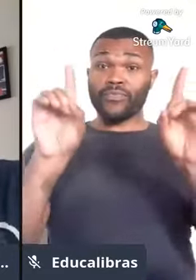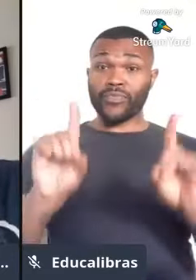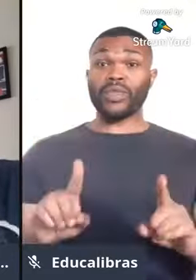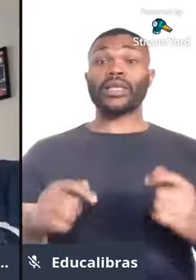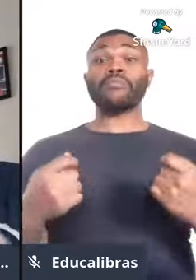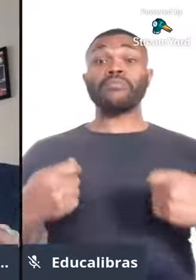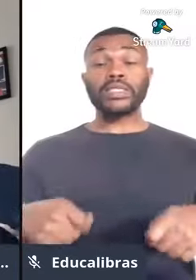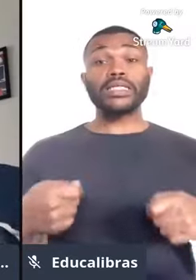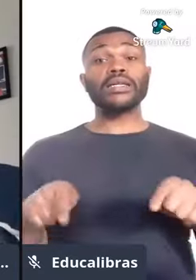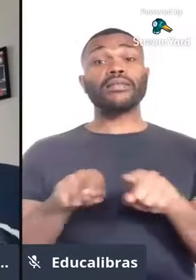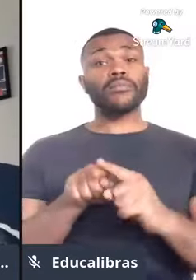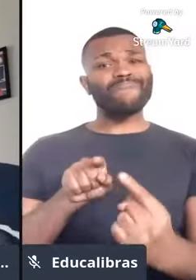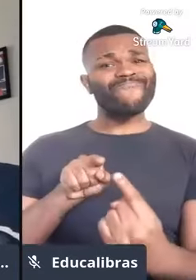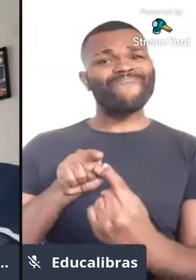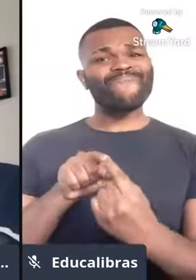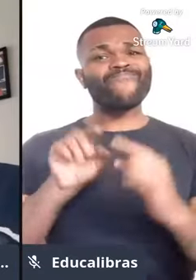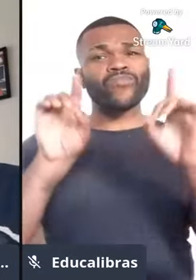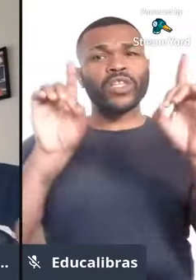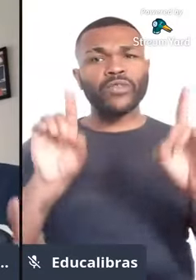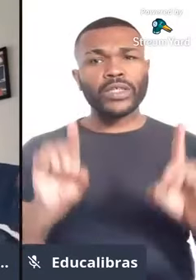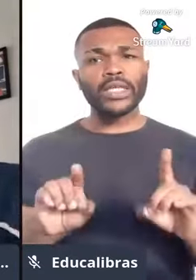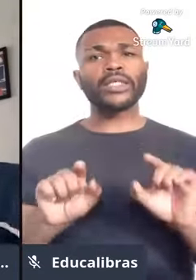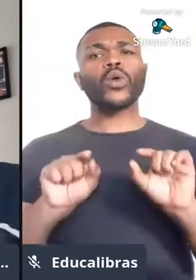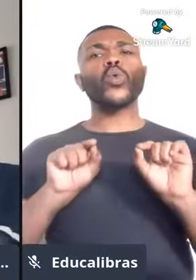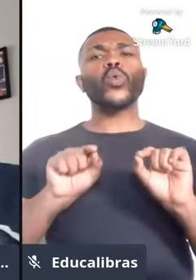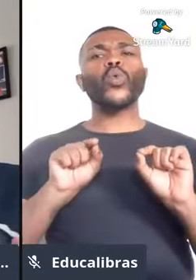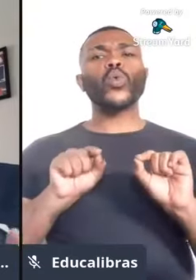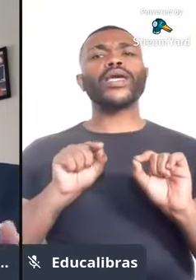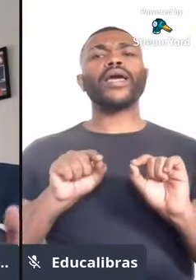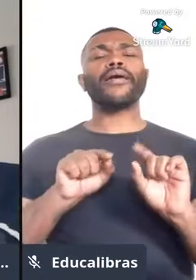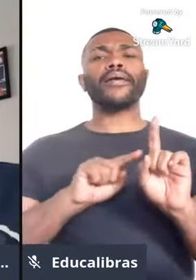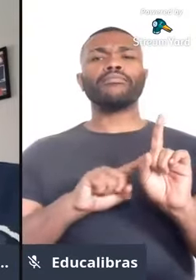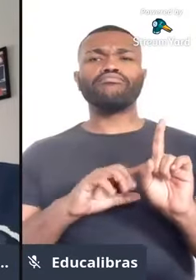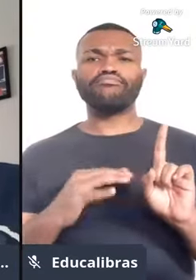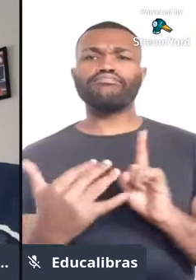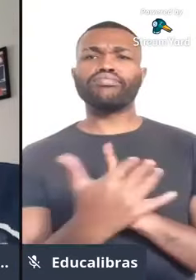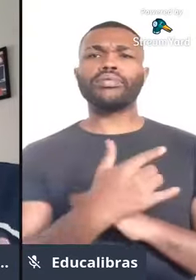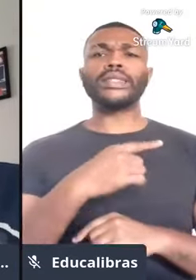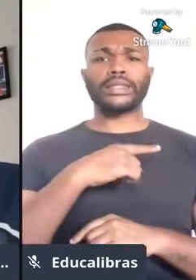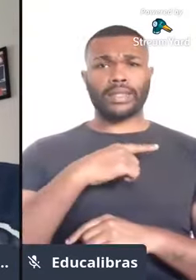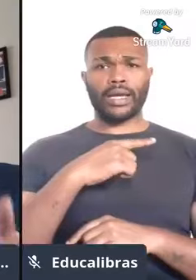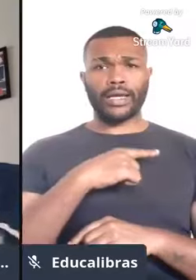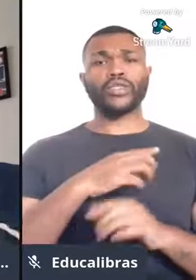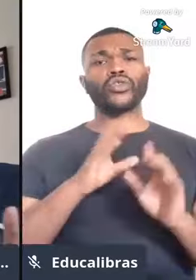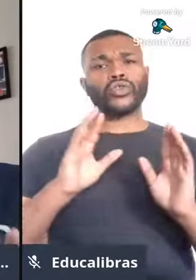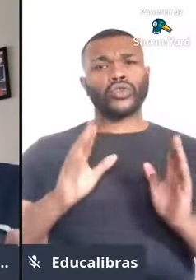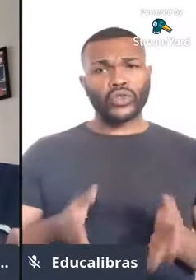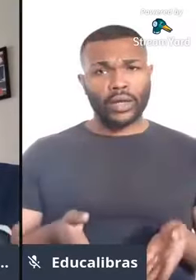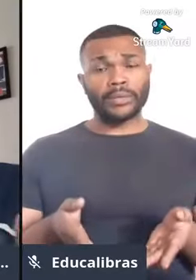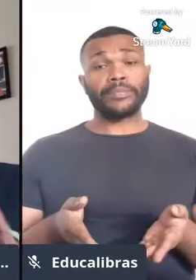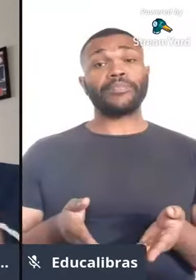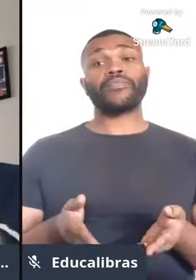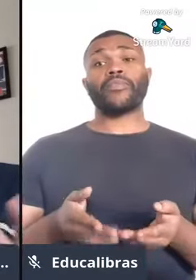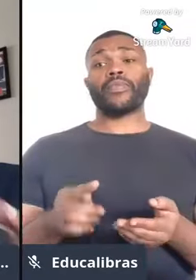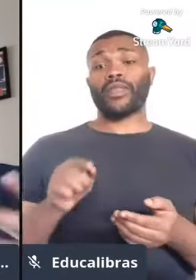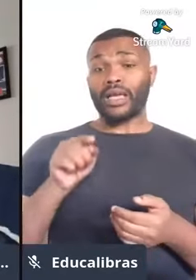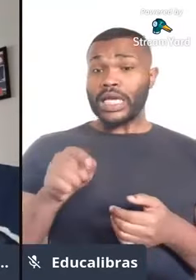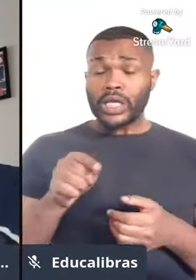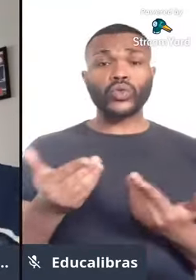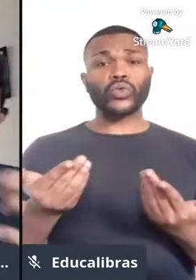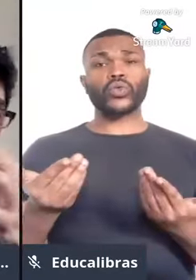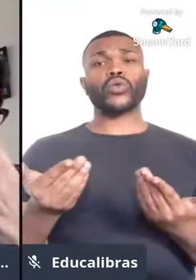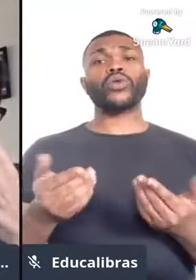deficiência, você tem que falar sobre o que está em volta disso, porque a deficiência é um determinante, já está ali, não há como modificar isso, então você fala